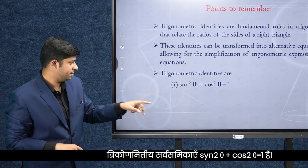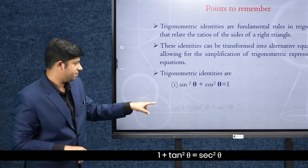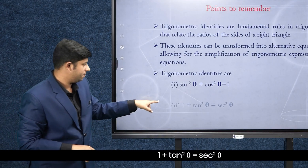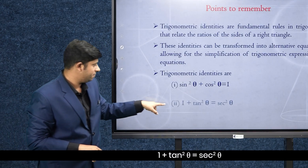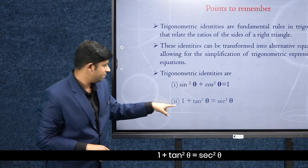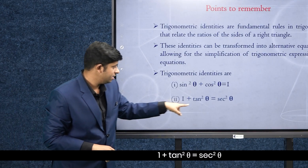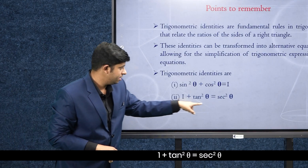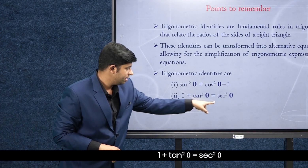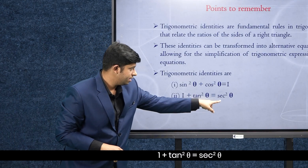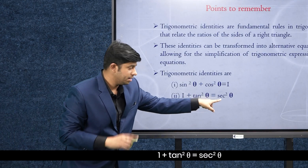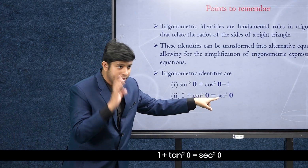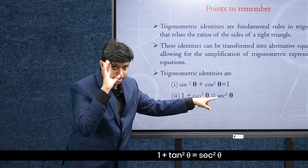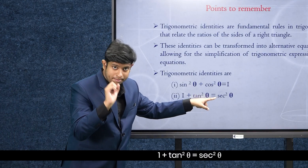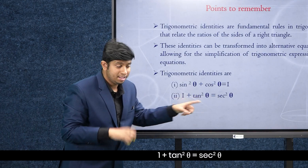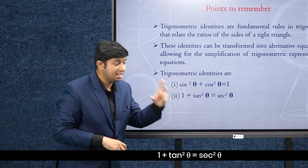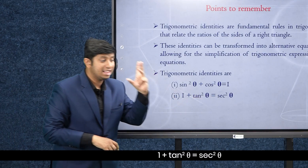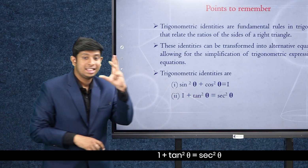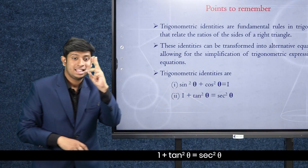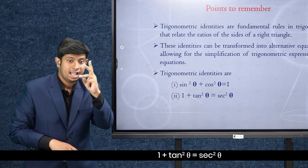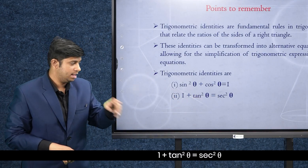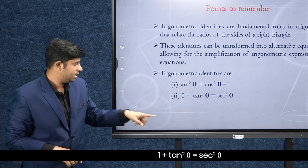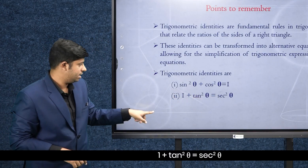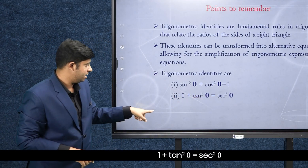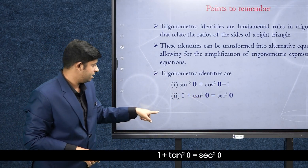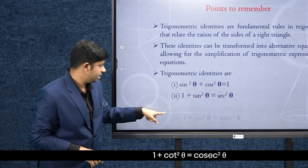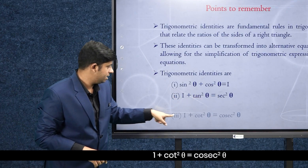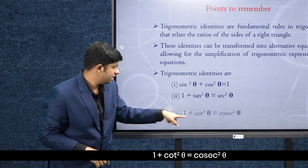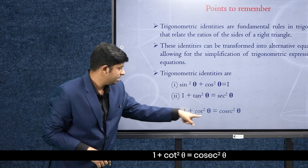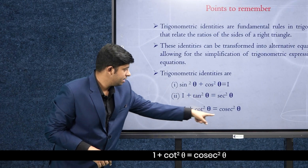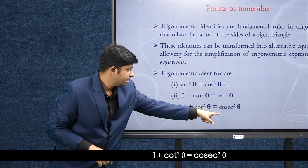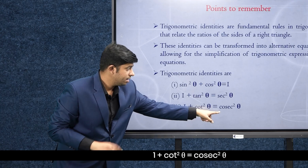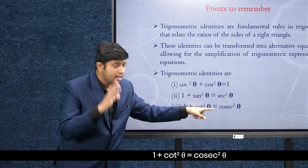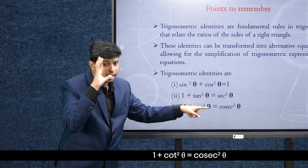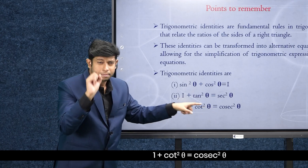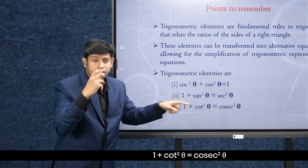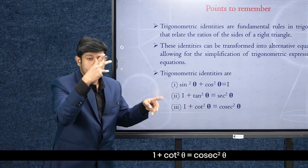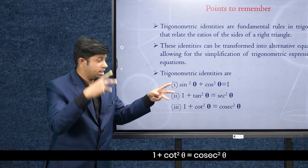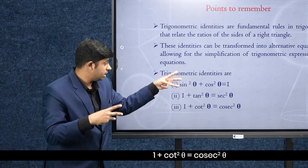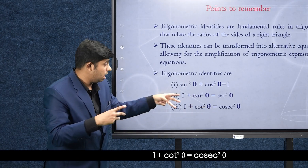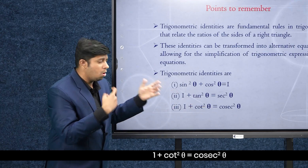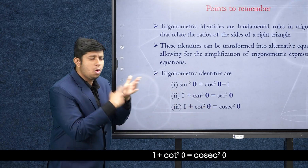1 plus tan 2 equals sec 2। 1 plus cot 2 equals cosec